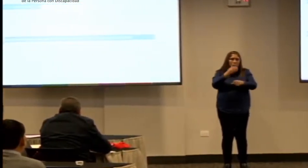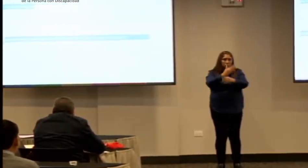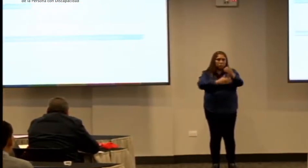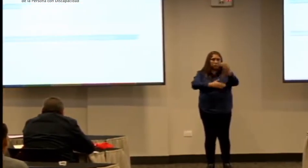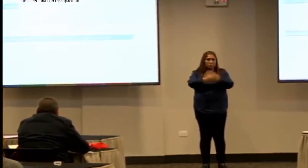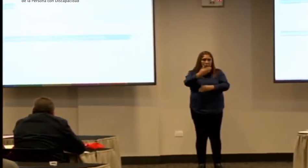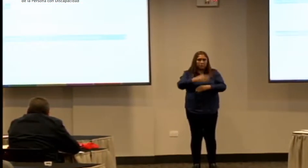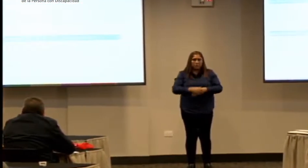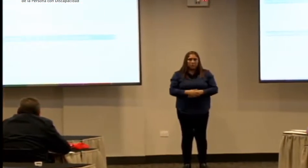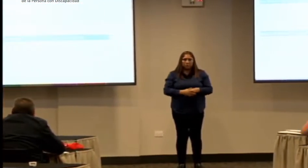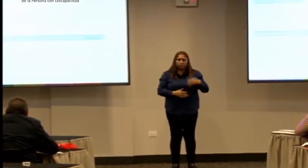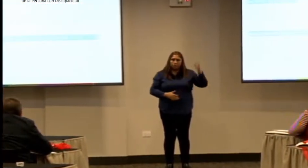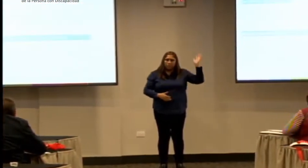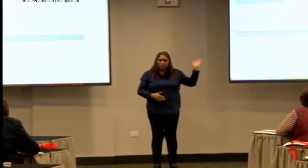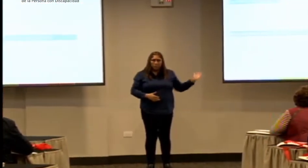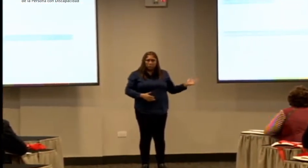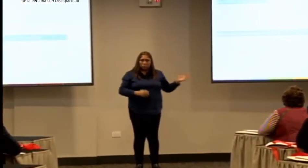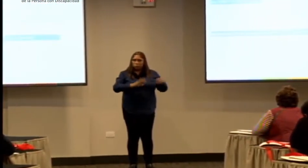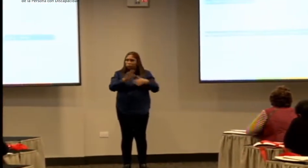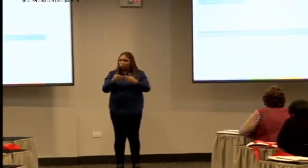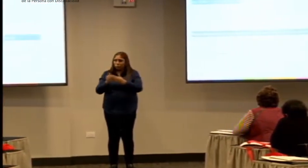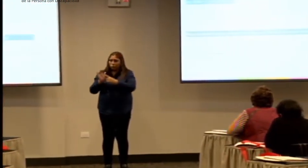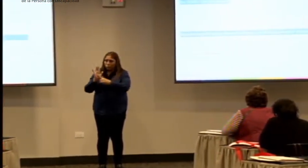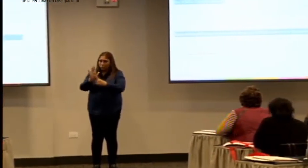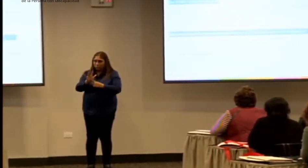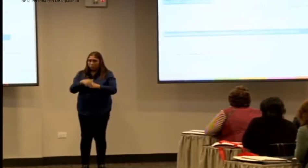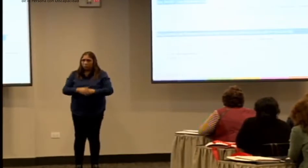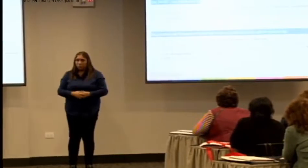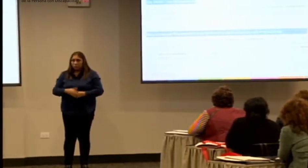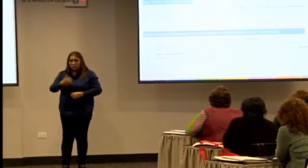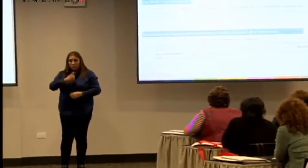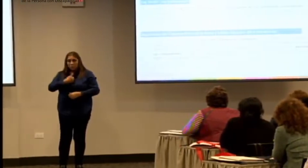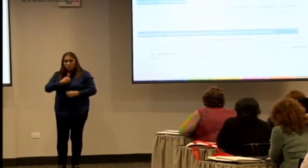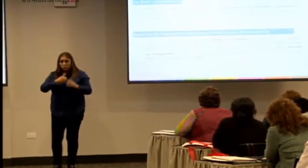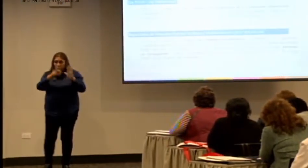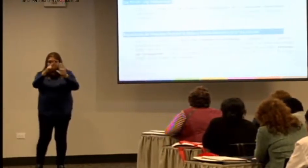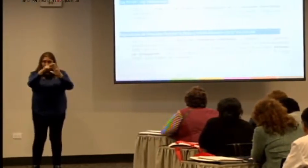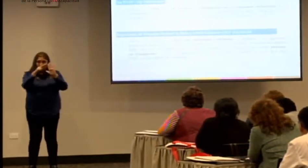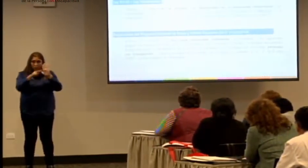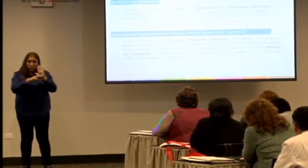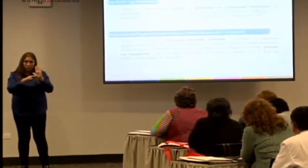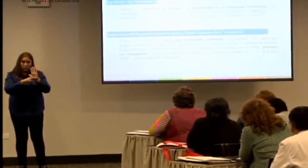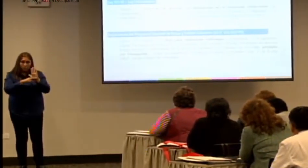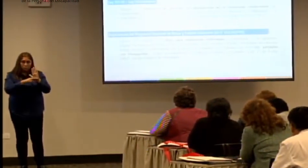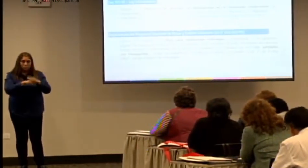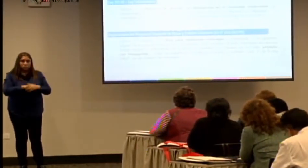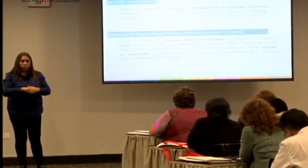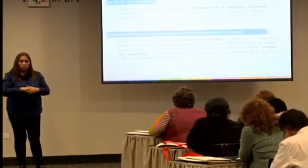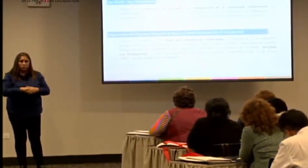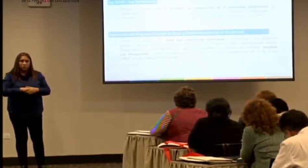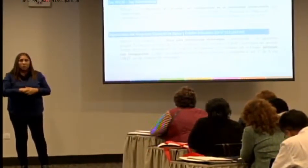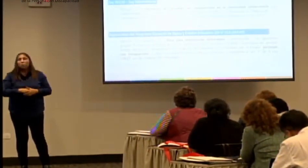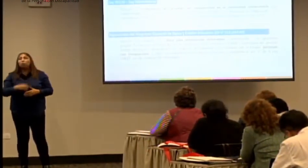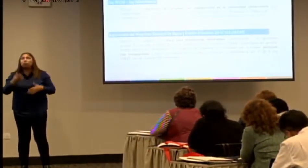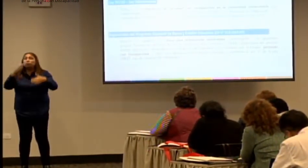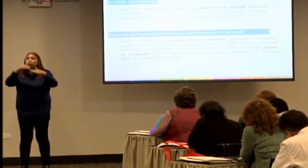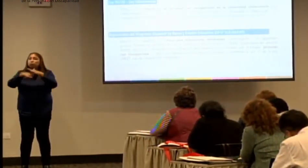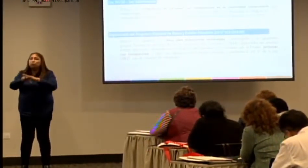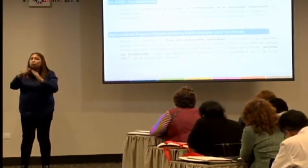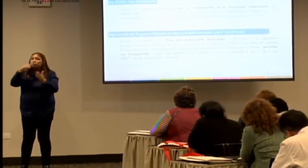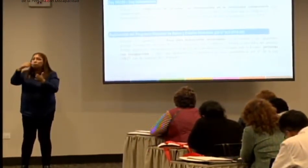discapacidad. Es todo lo que se señala. Y en nuestro propio reglamento, como les mencionaba, nosotros dentro